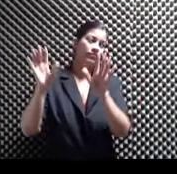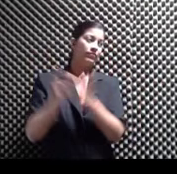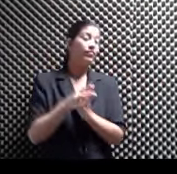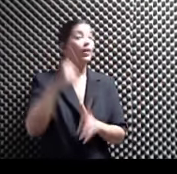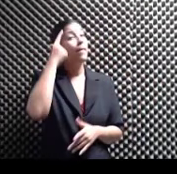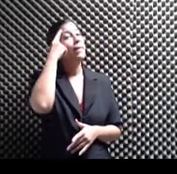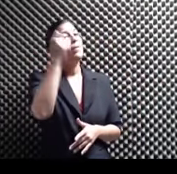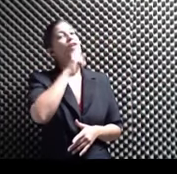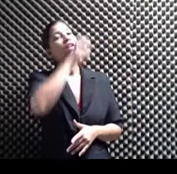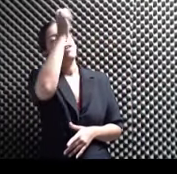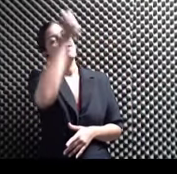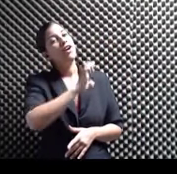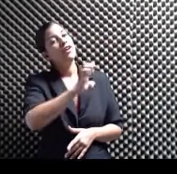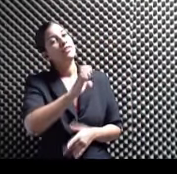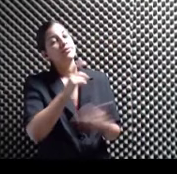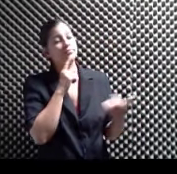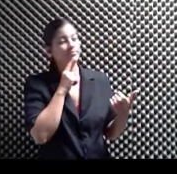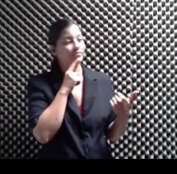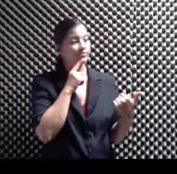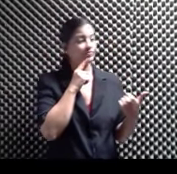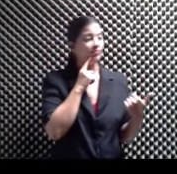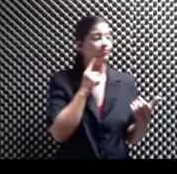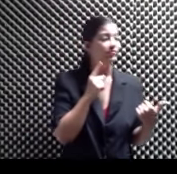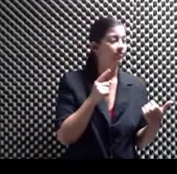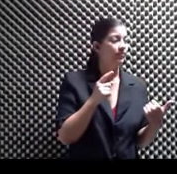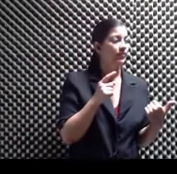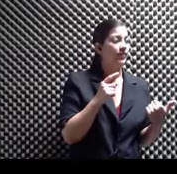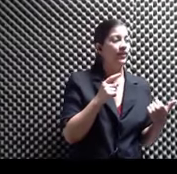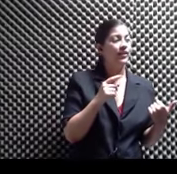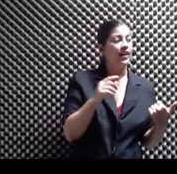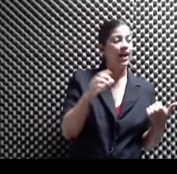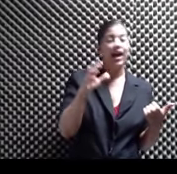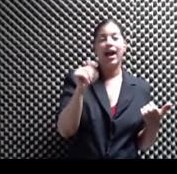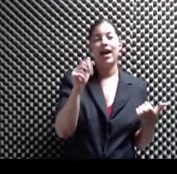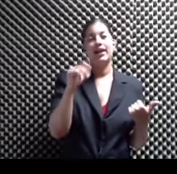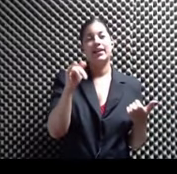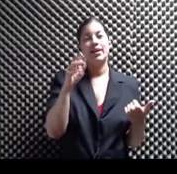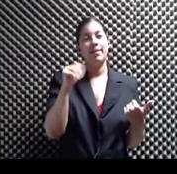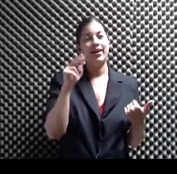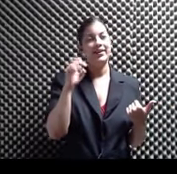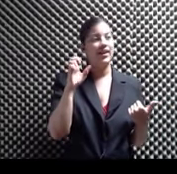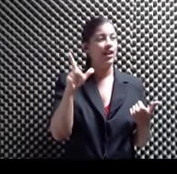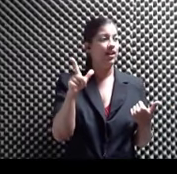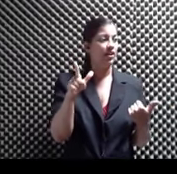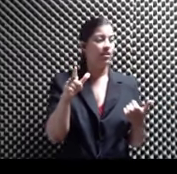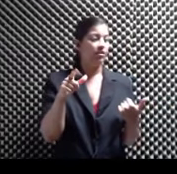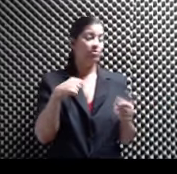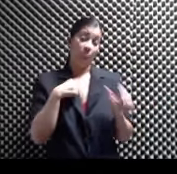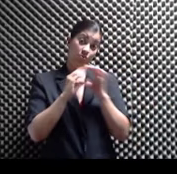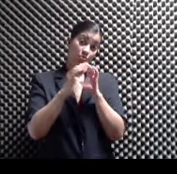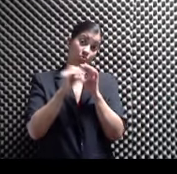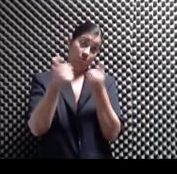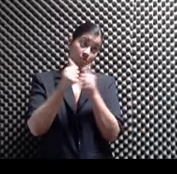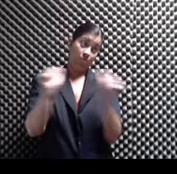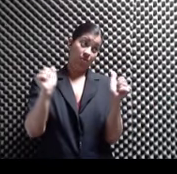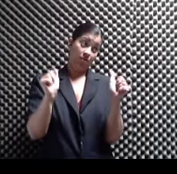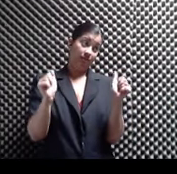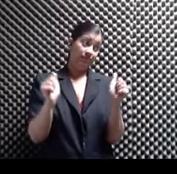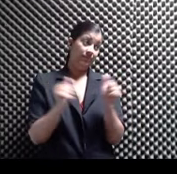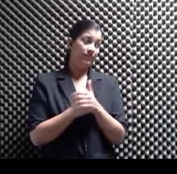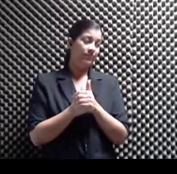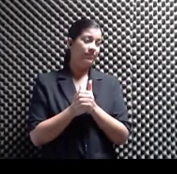de los elefantes. Keisha Tiquina Burgos y Arimaniel Cruz, que son los... ¿Por qué? Usted